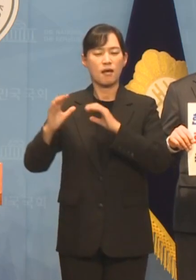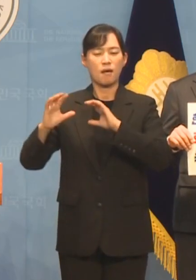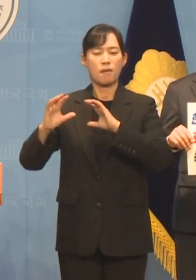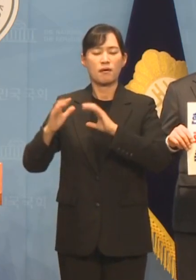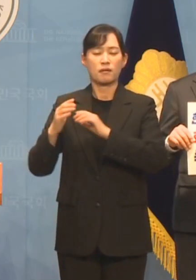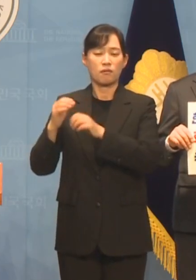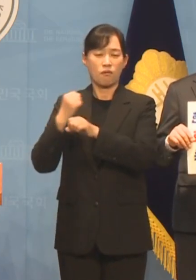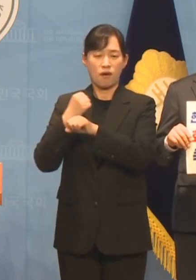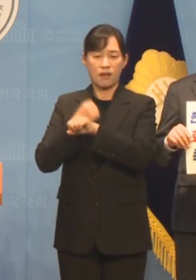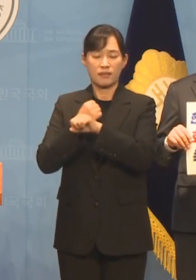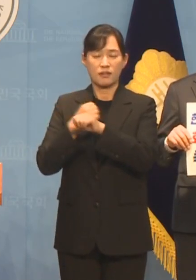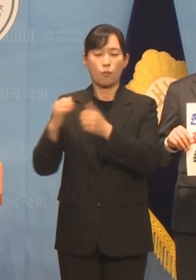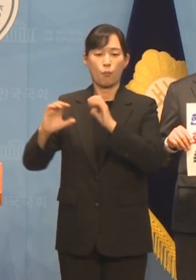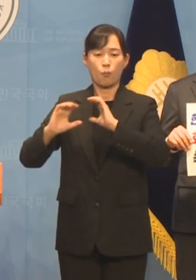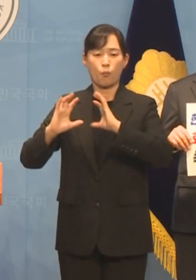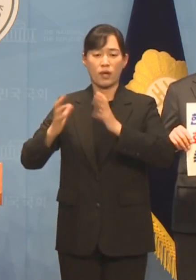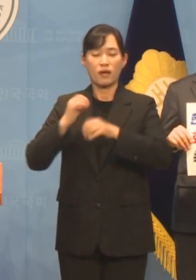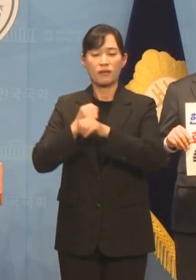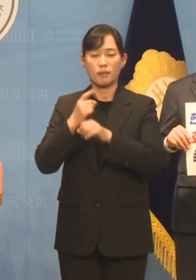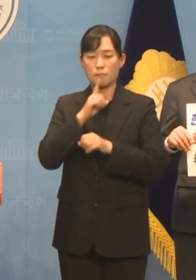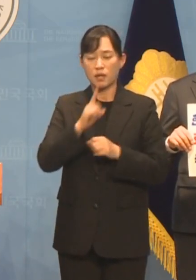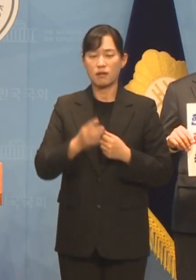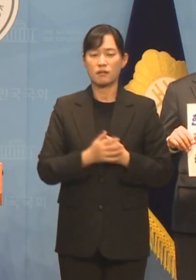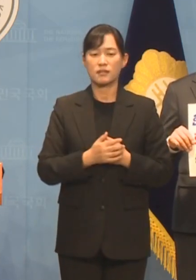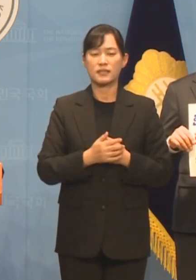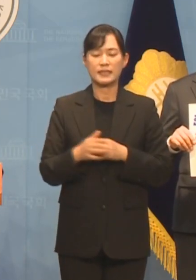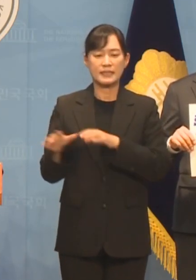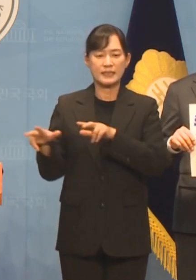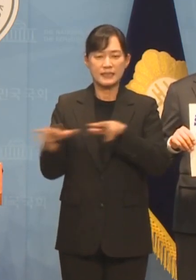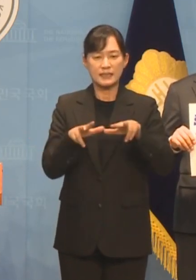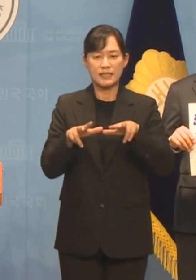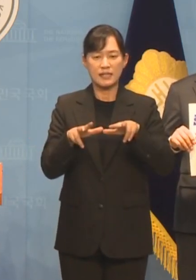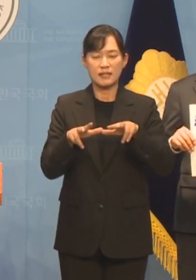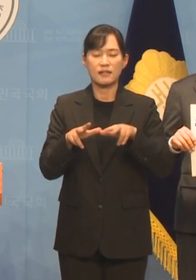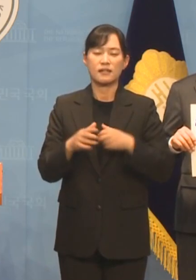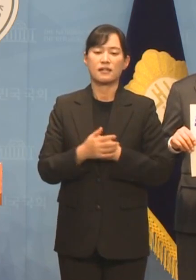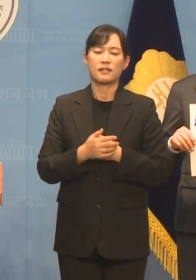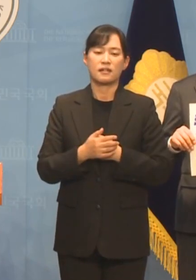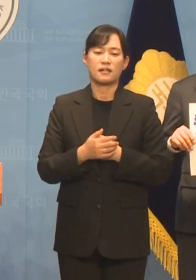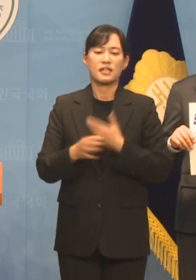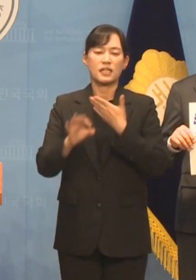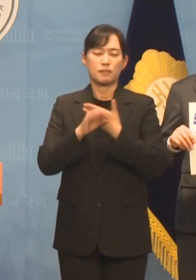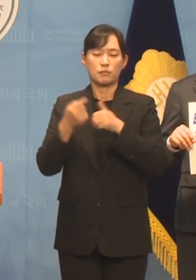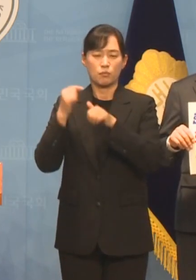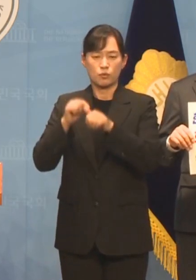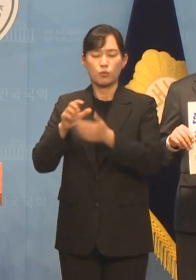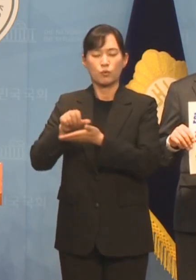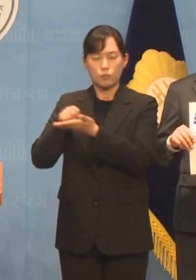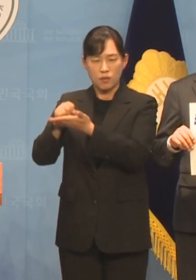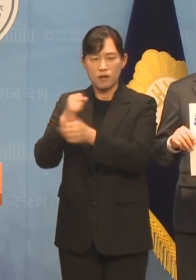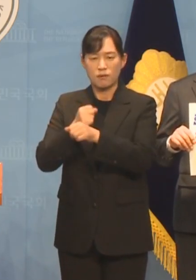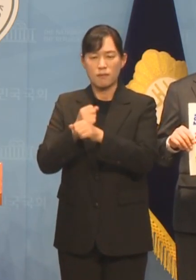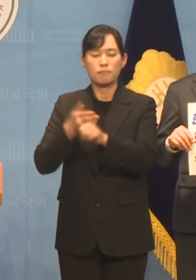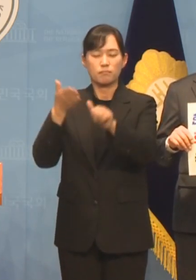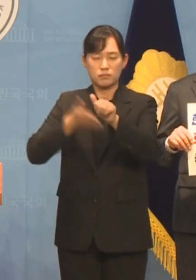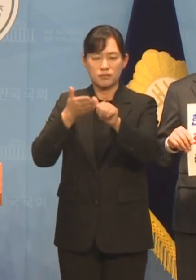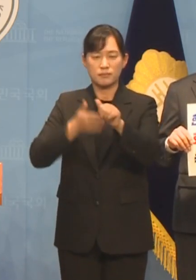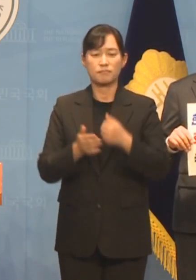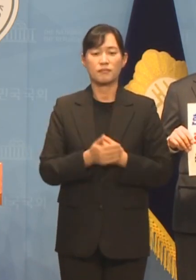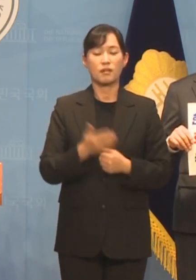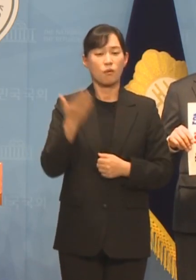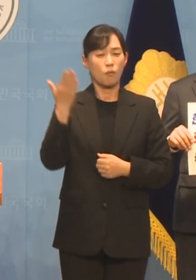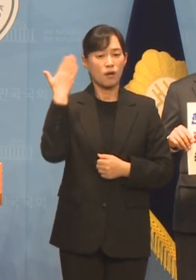들었습니다. 이 효력정지 가처분을 즉각 인용할 것을 촉구합니다. 과거